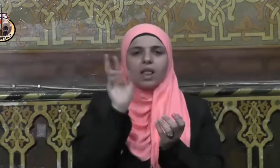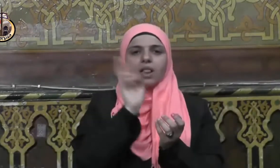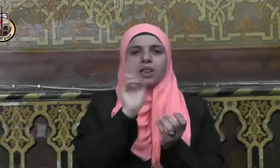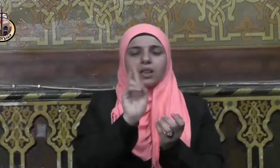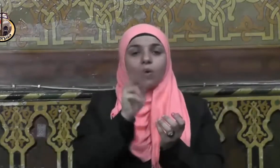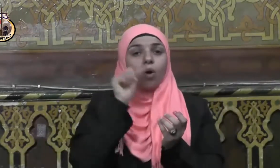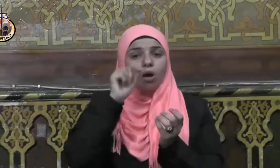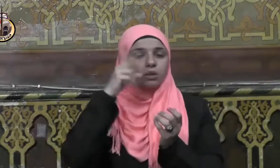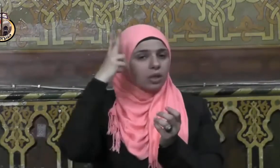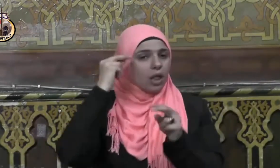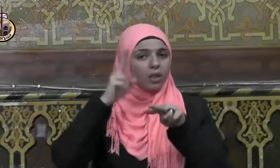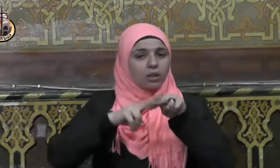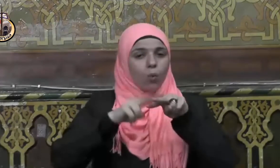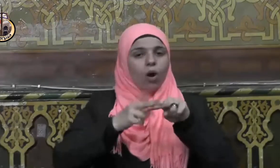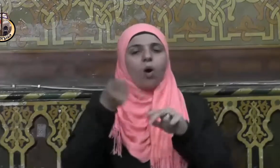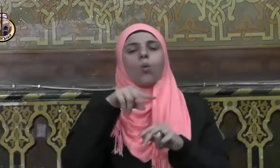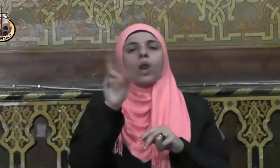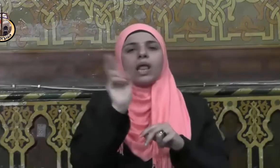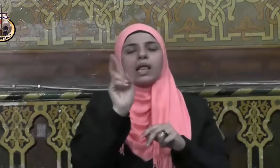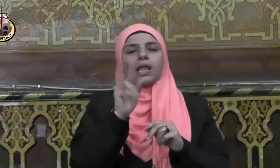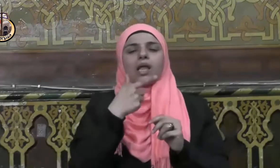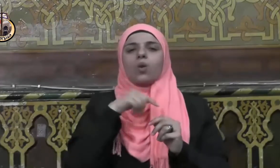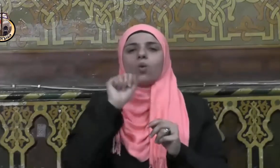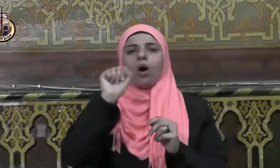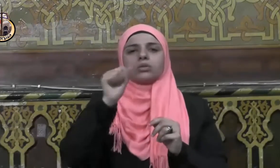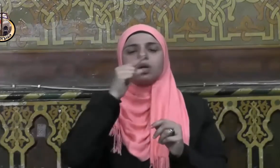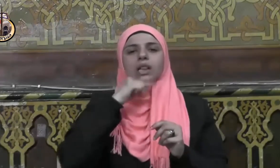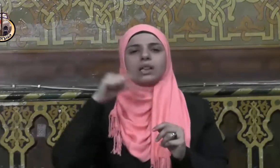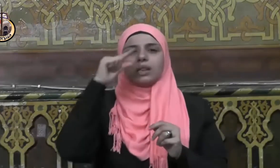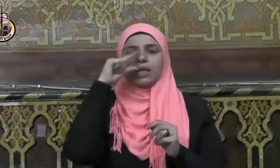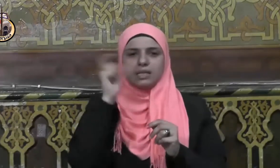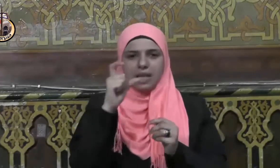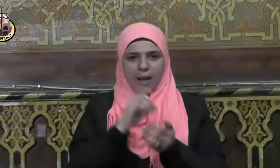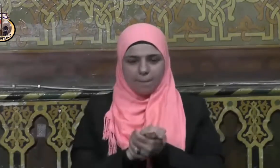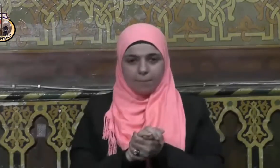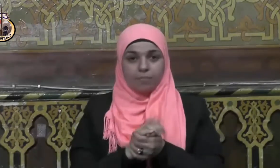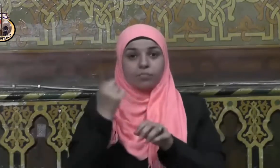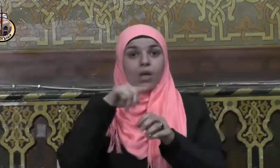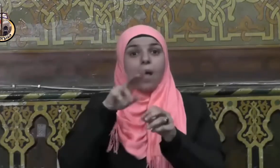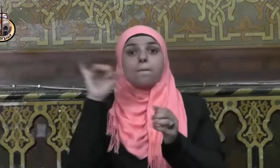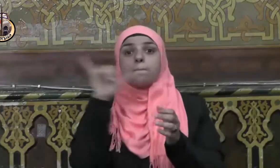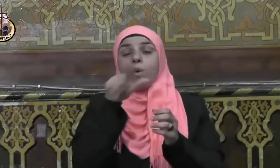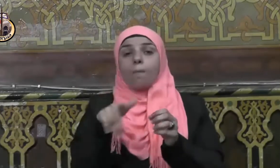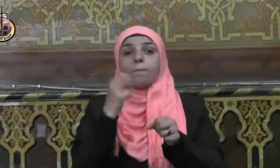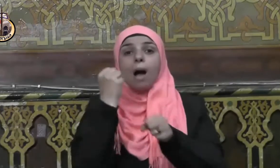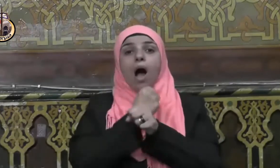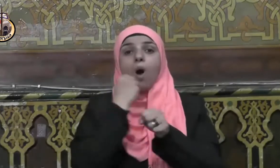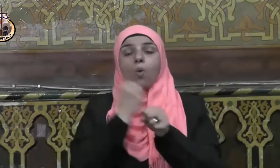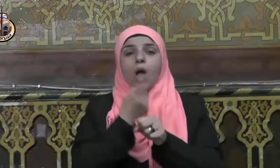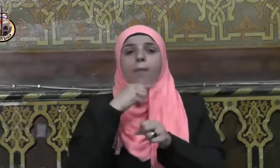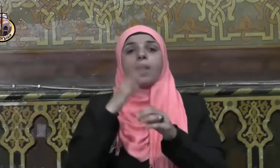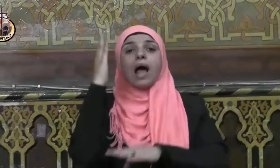والإنجيل والقرآن. ومن أهم عوامل وأسس بناء الدول